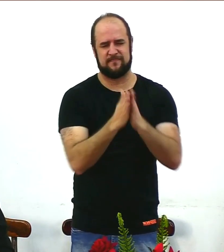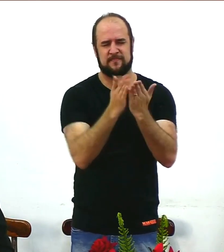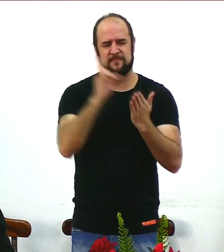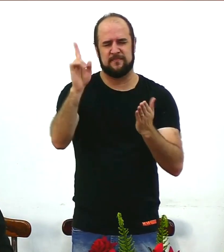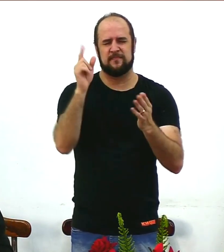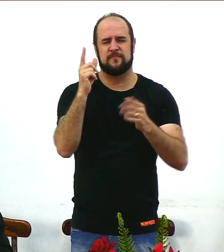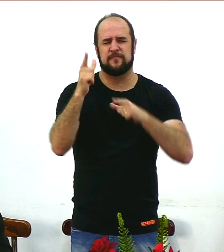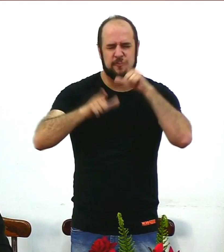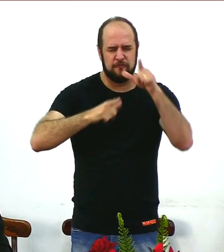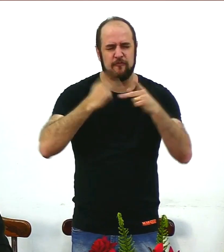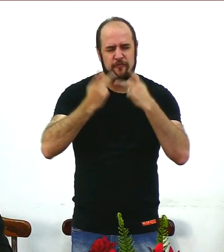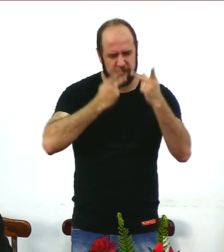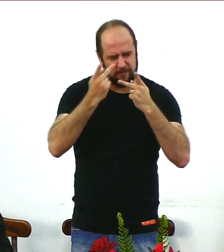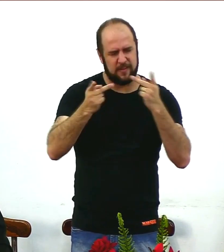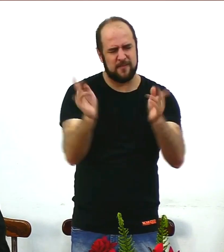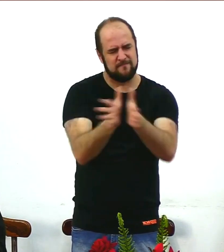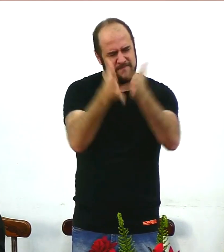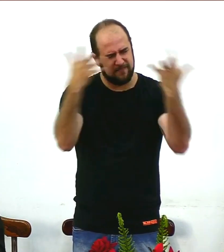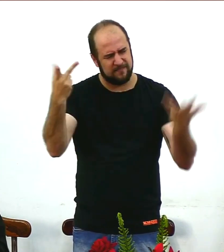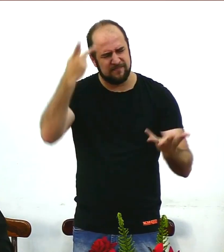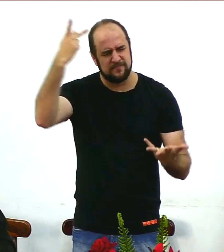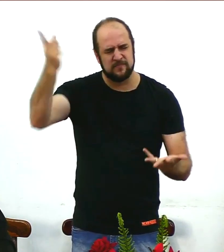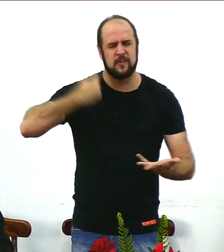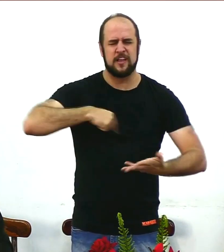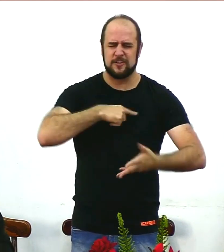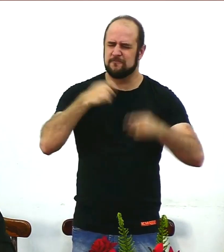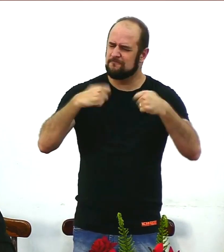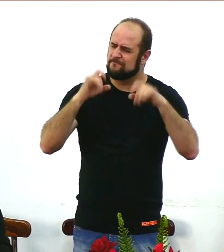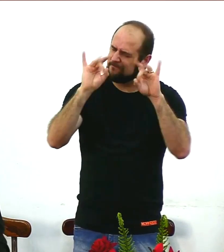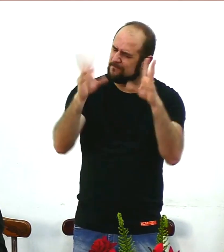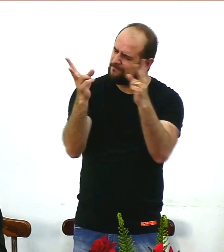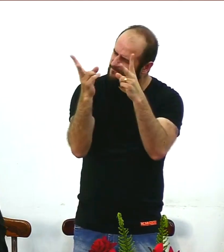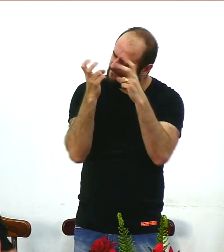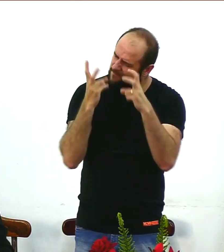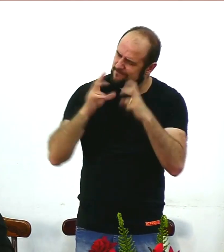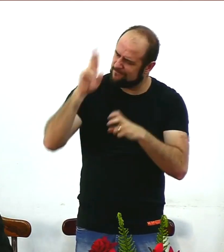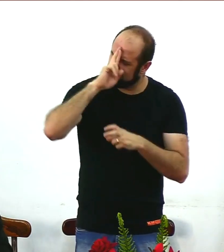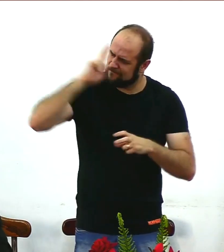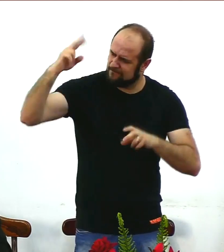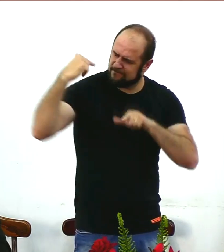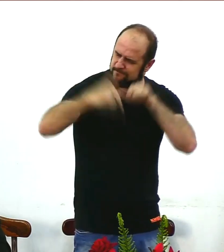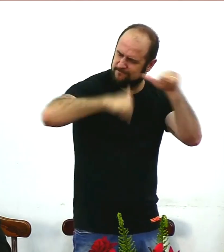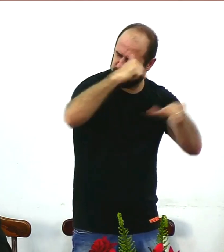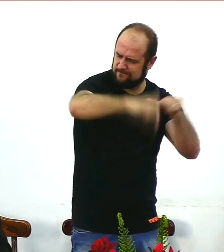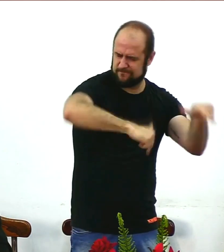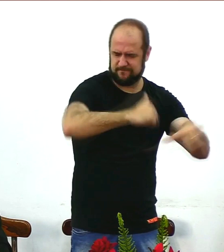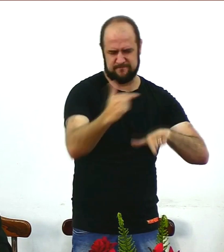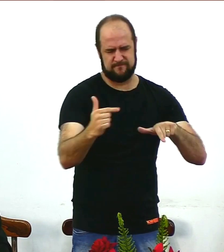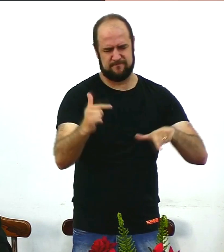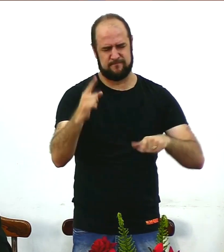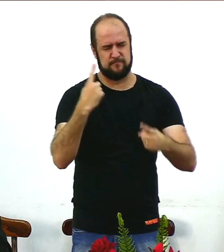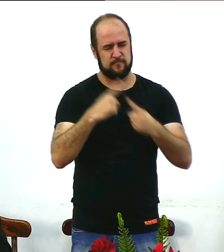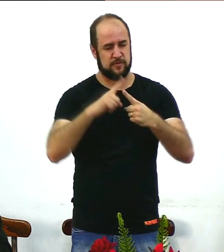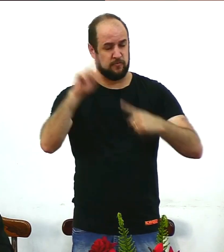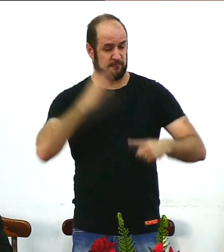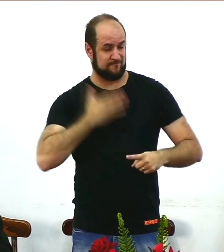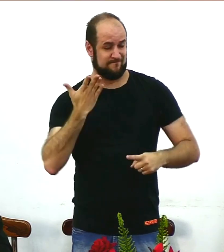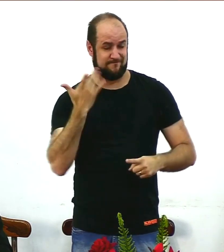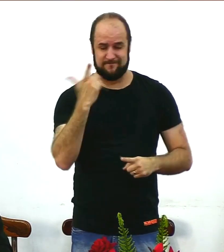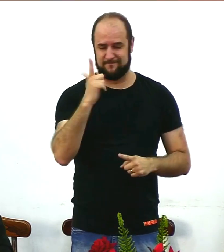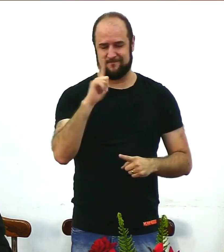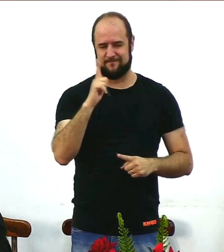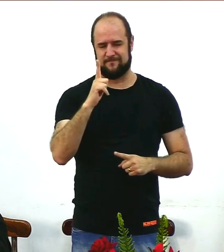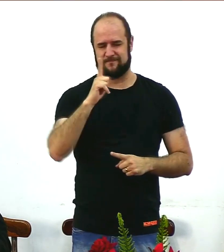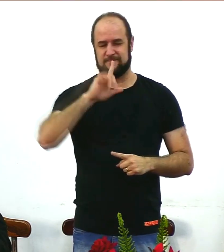mais aflitos agora, dá-lhes, Senhor, o lenitivo da Tua Palavra. Senhor, aqueles que estão reavaliando sua lealdade ao